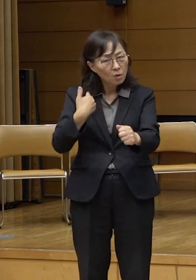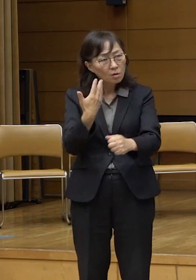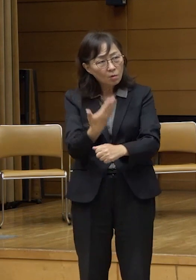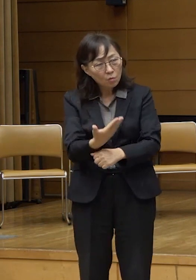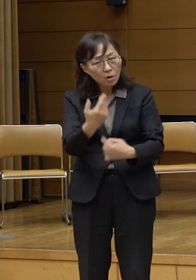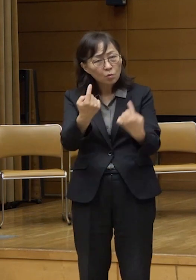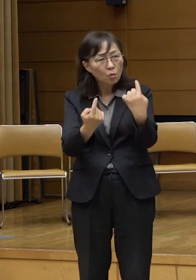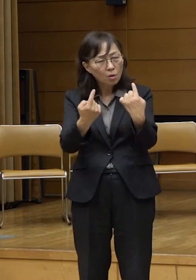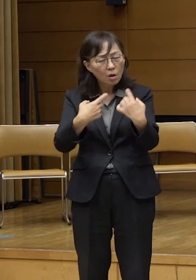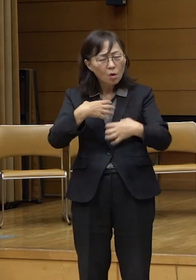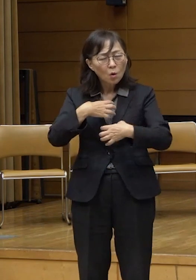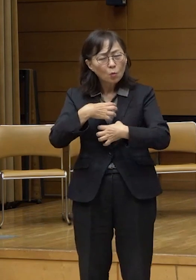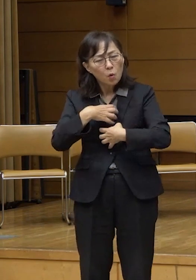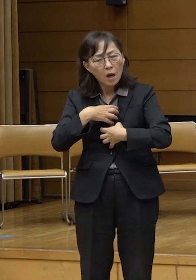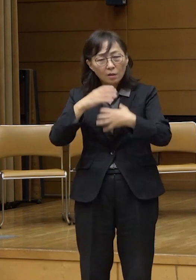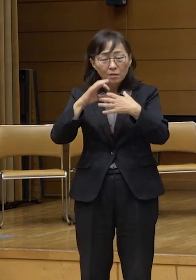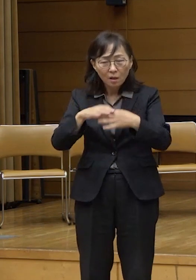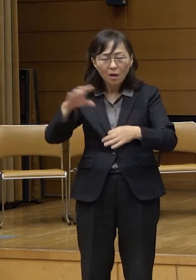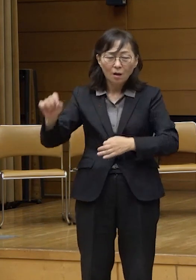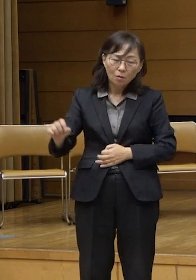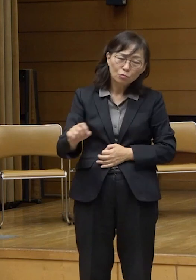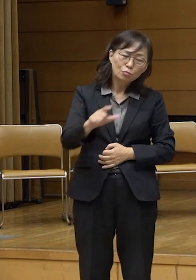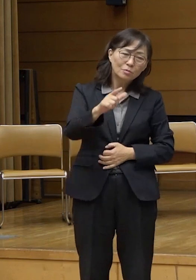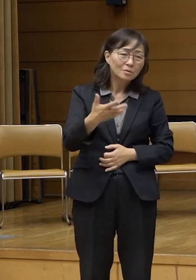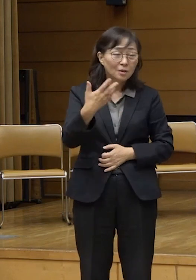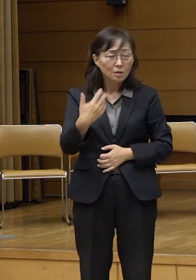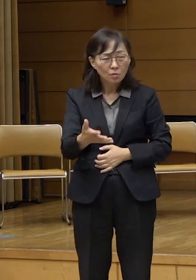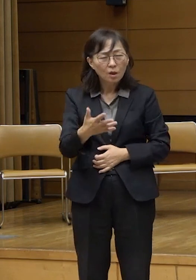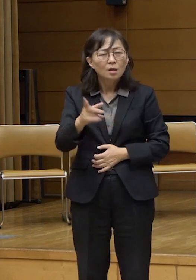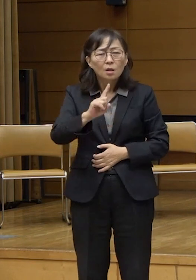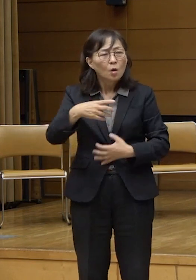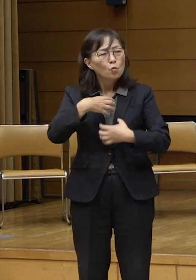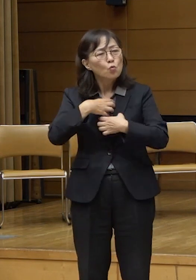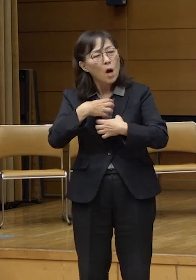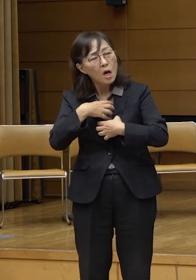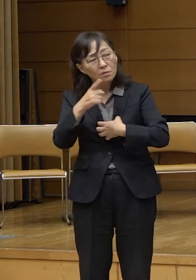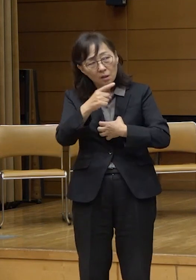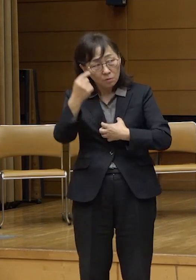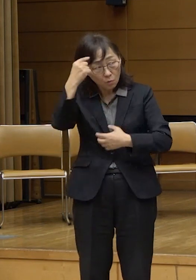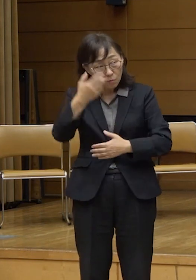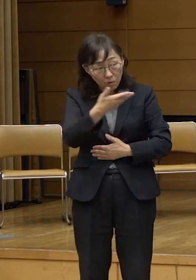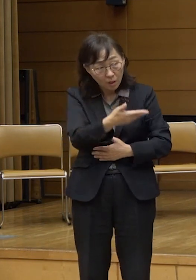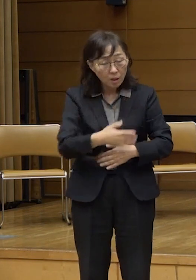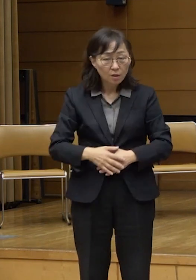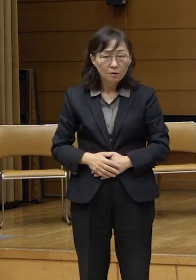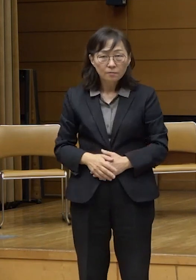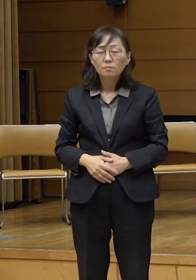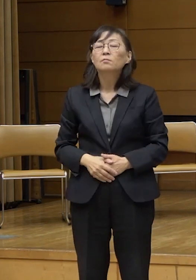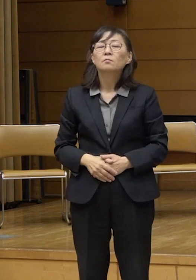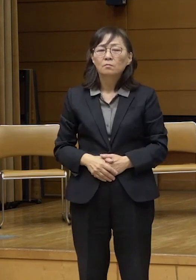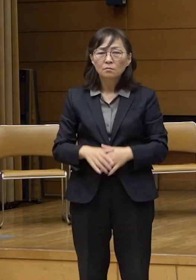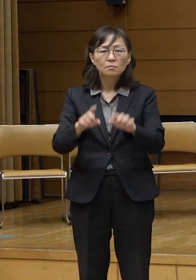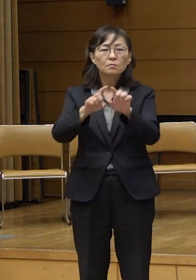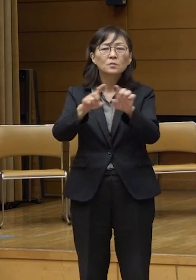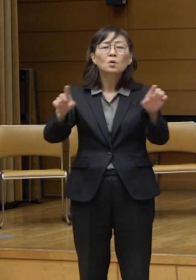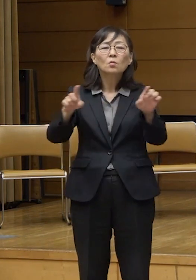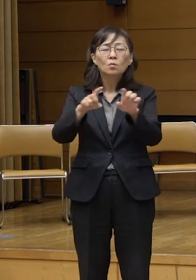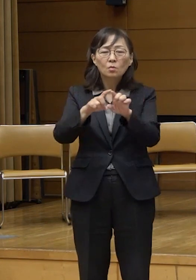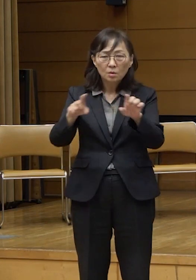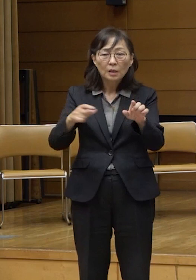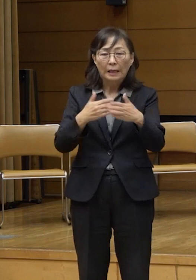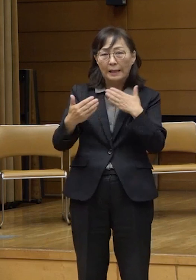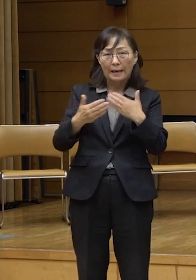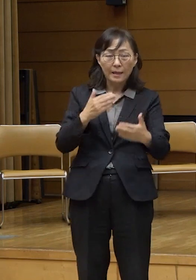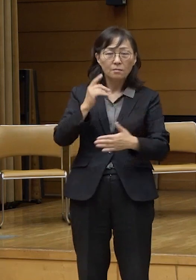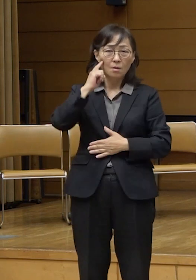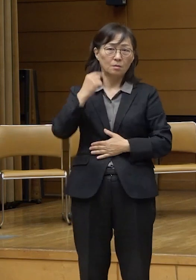っと不安があって、きちんと取れない部分があるのか、これについての不安みたいなのがありますでしょうか。 当然ながら定点観測な